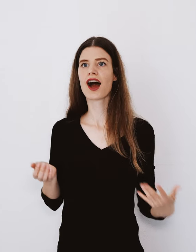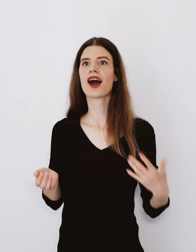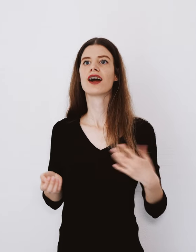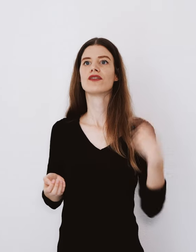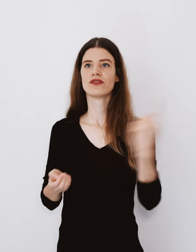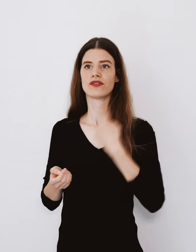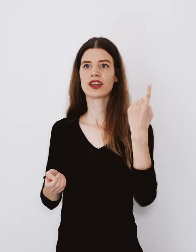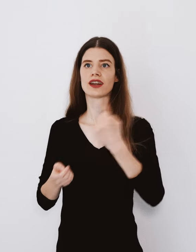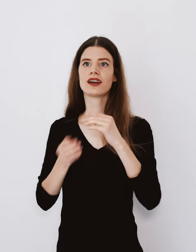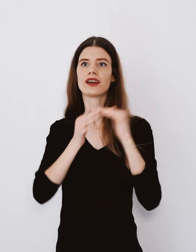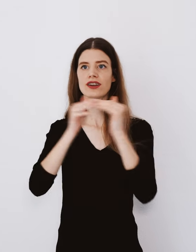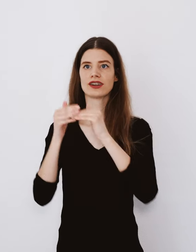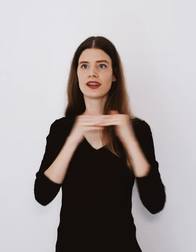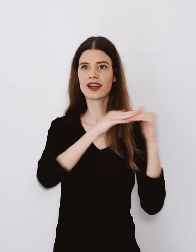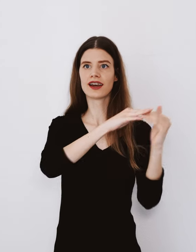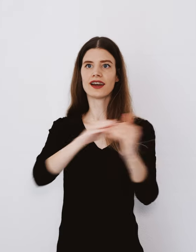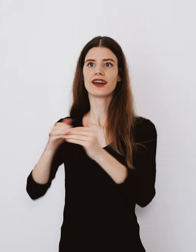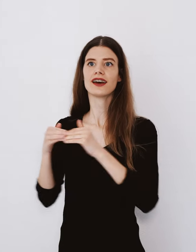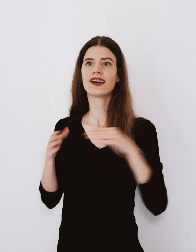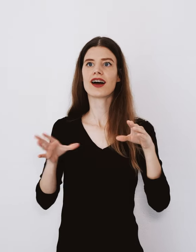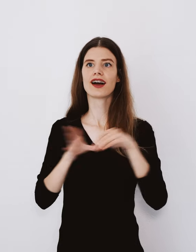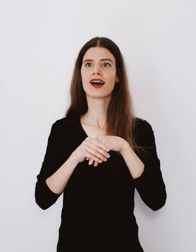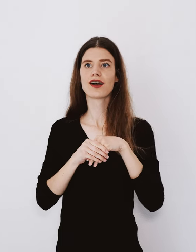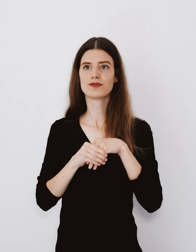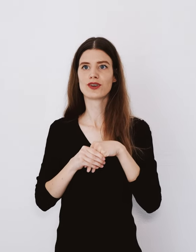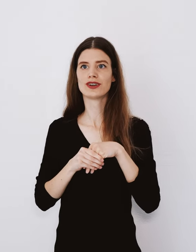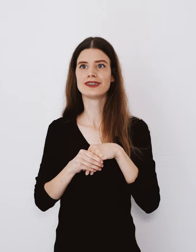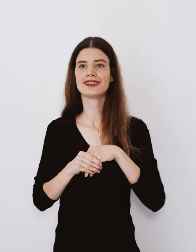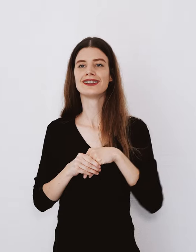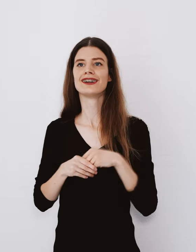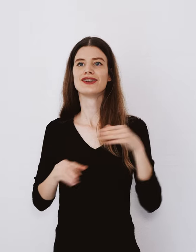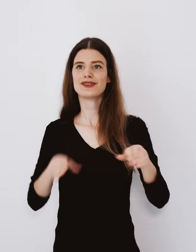die leichte Sprache? Wir sind hier wie alle anderen, um